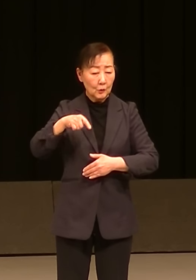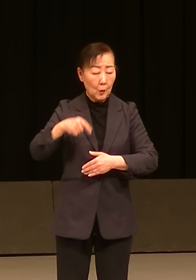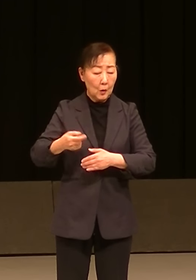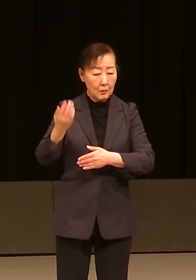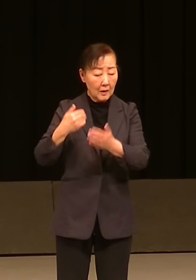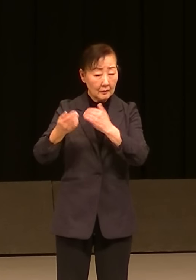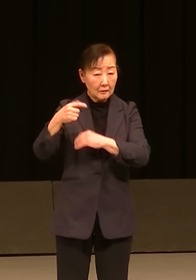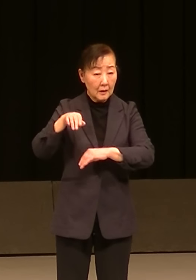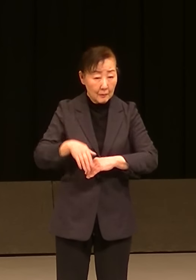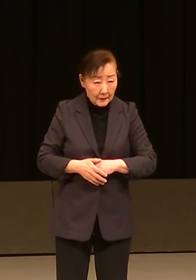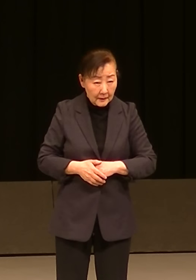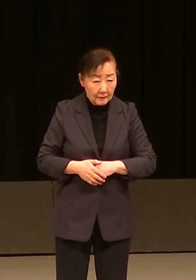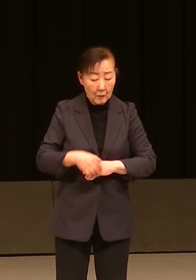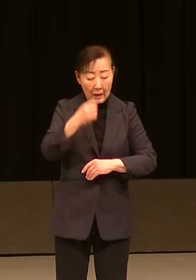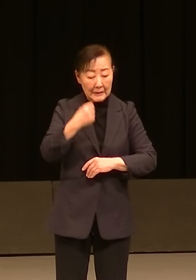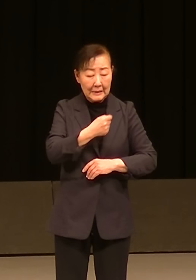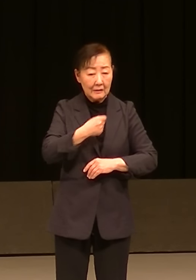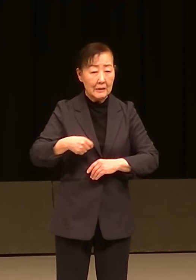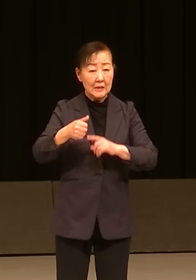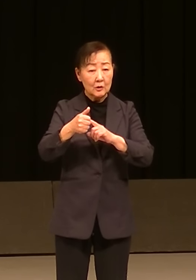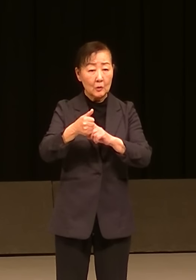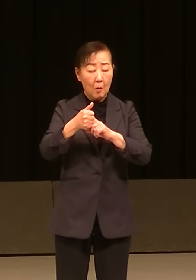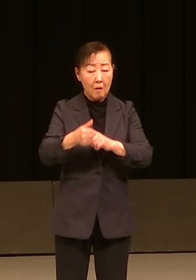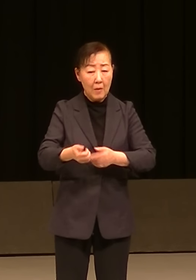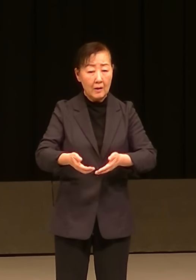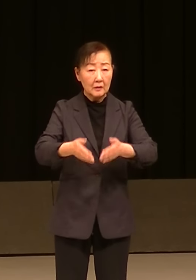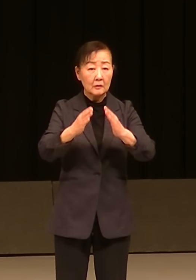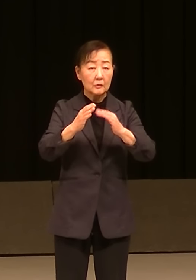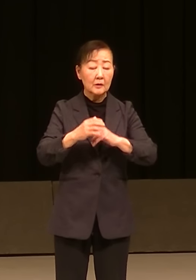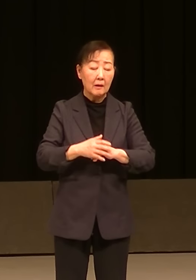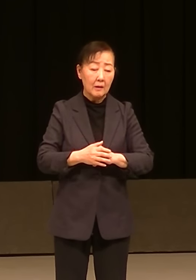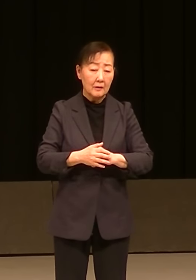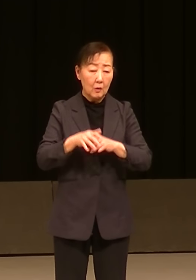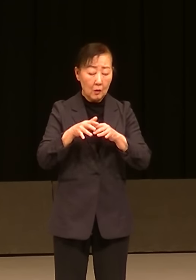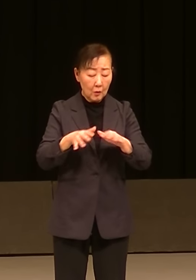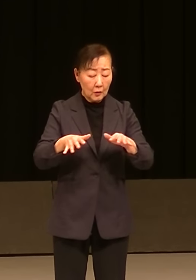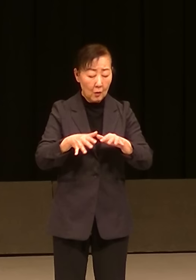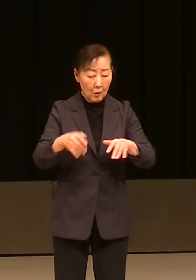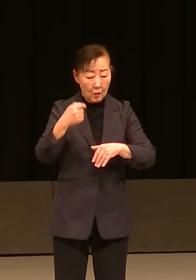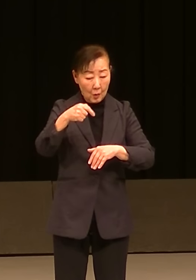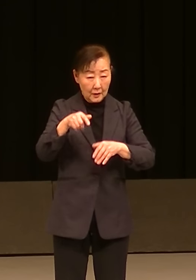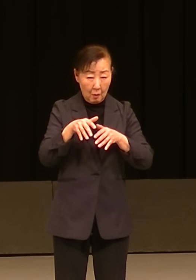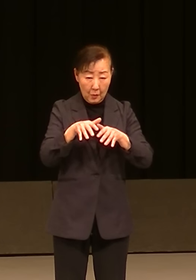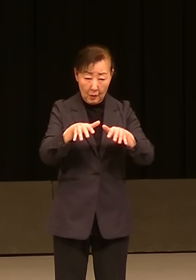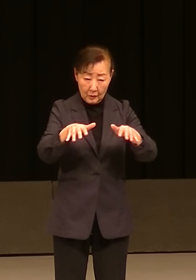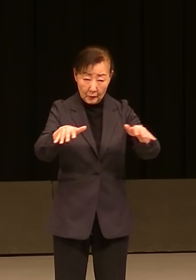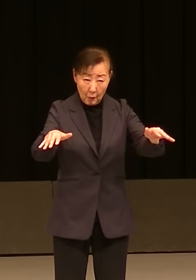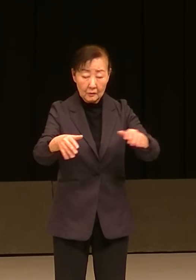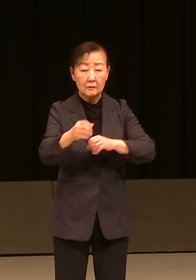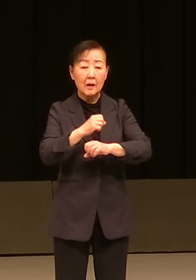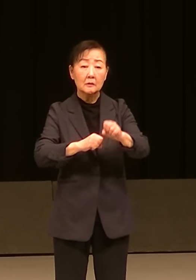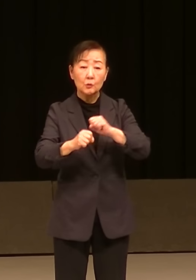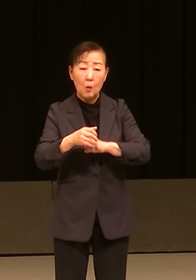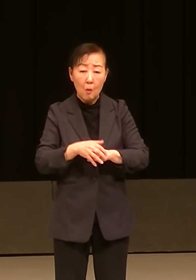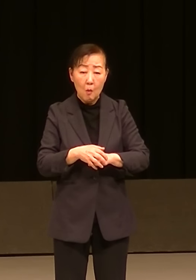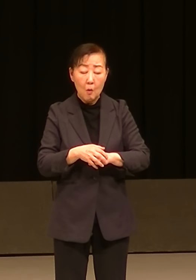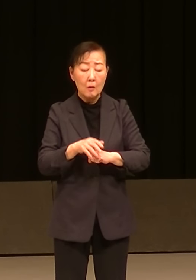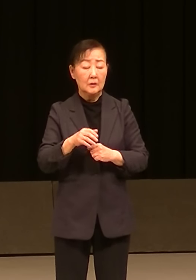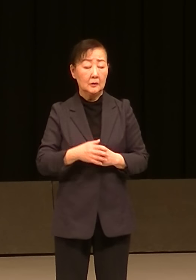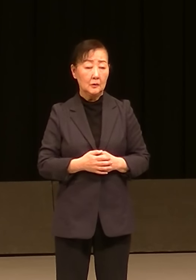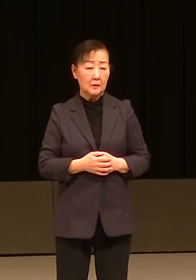は、イエス・キリストが登場してからの、この彼の布教の活動、そ